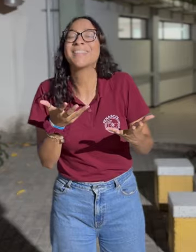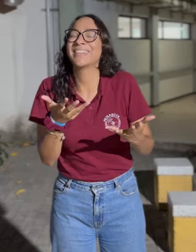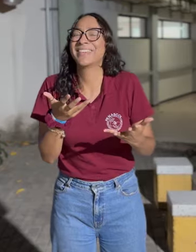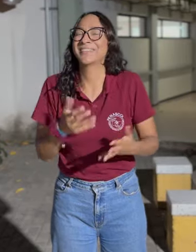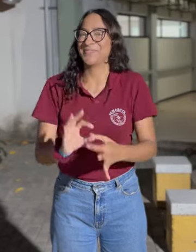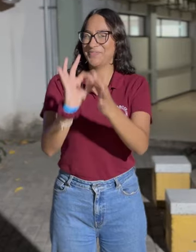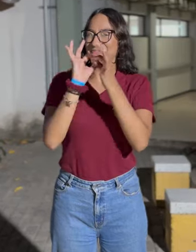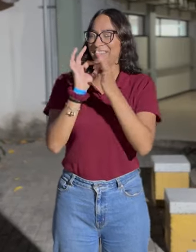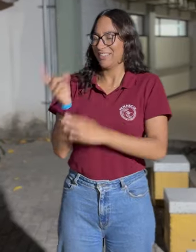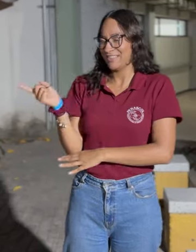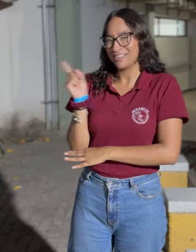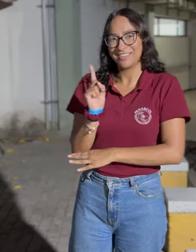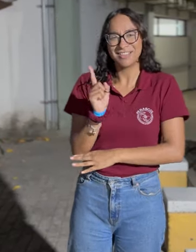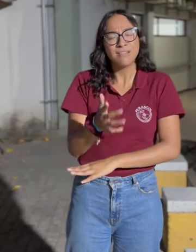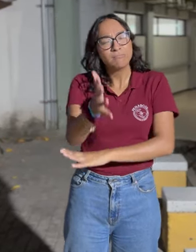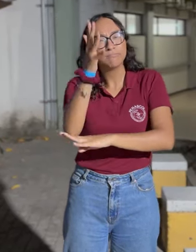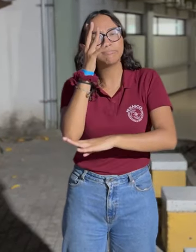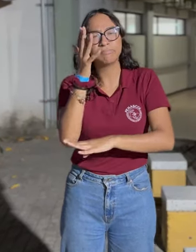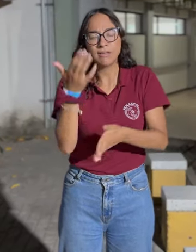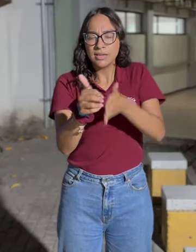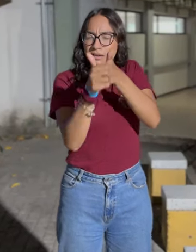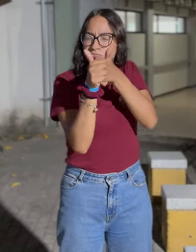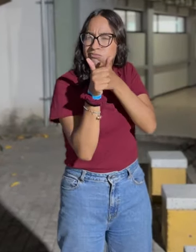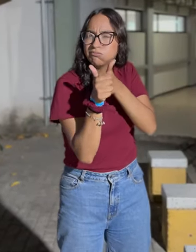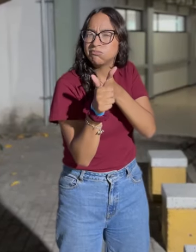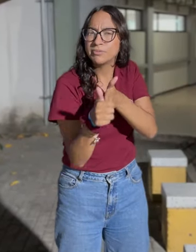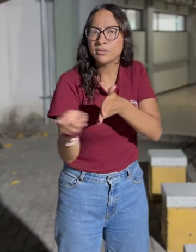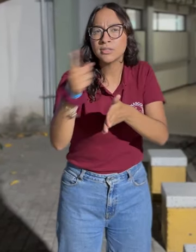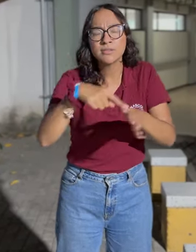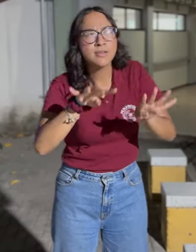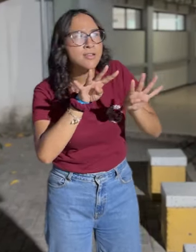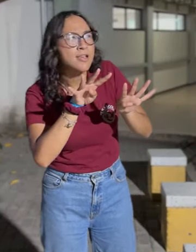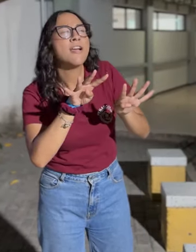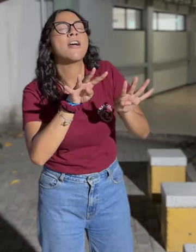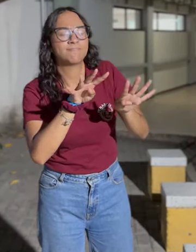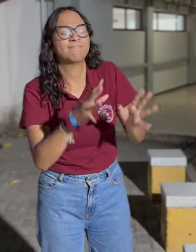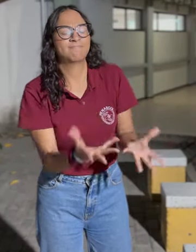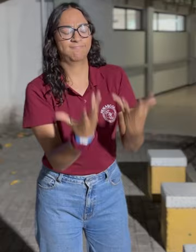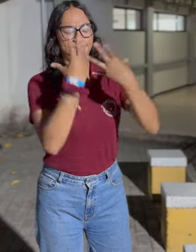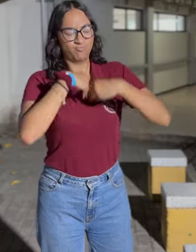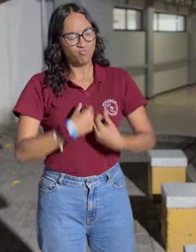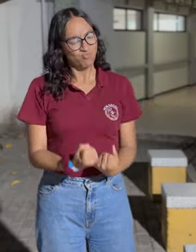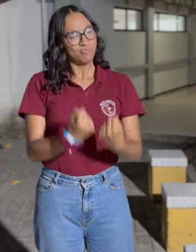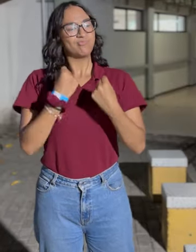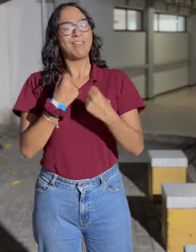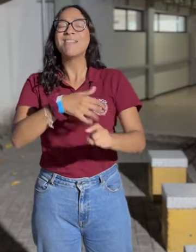taller anterior fue guiado por una persona de FENASCOL, quien propició el espacio para que toda la información fuera apropiada y que pueda